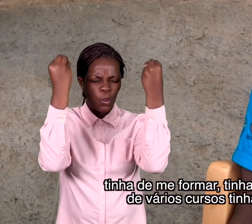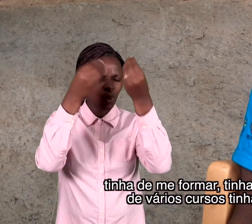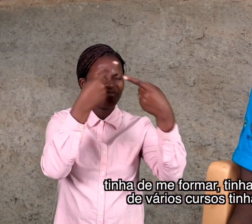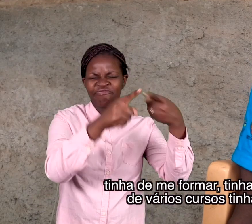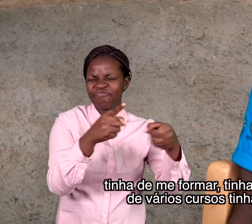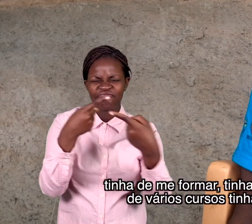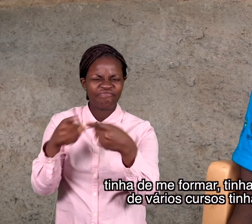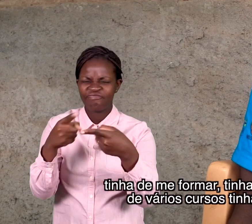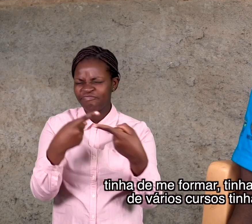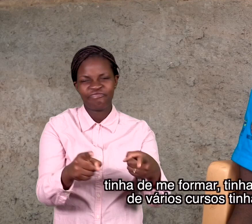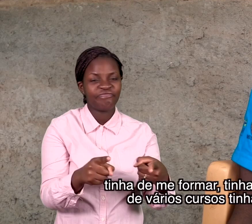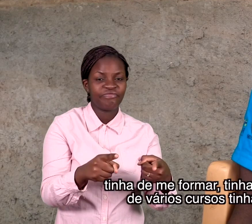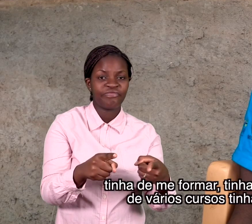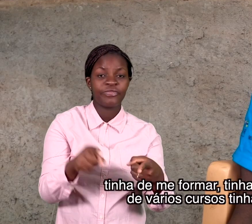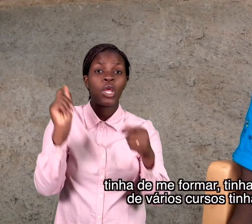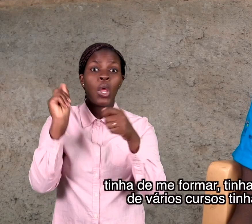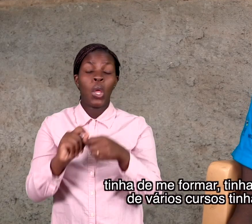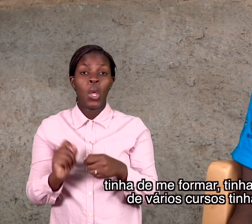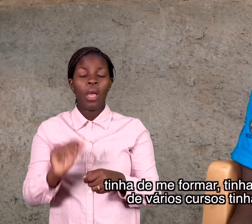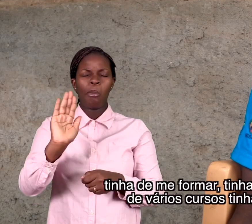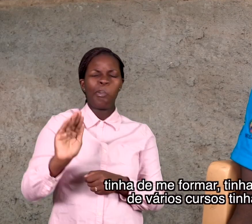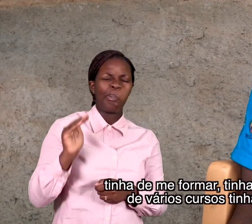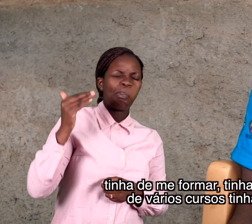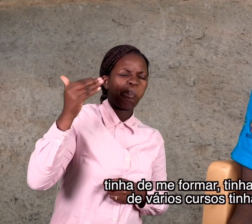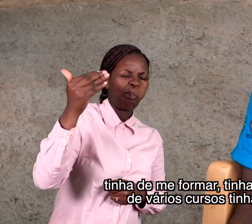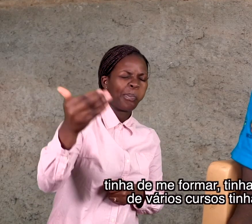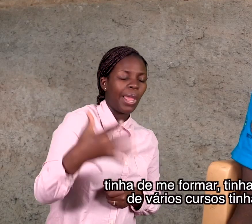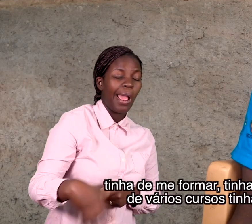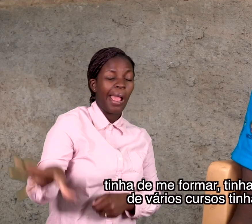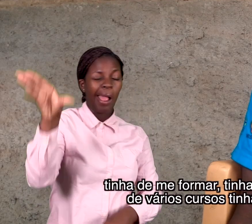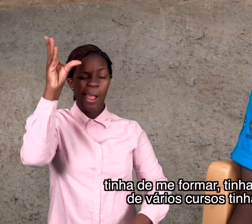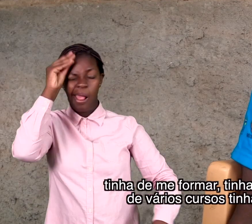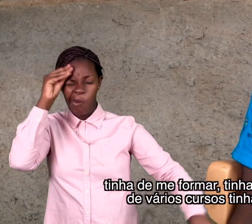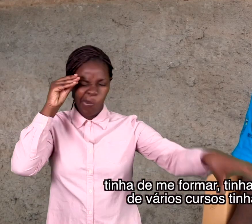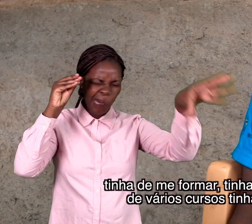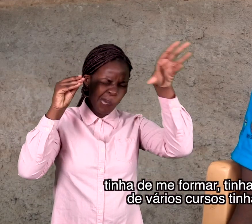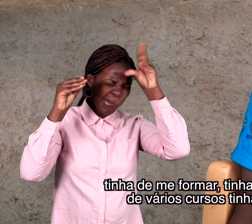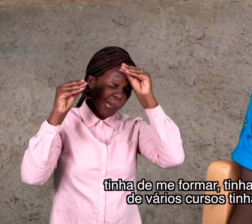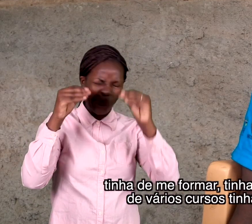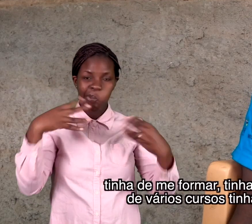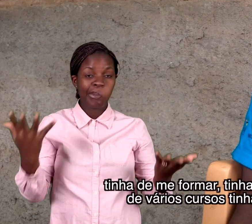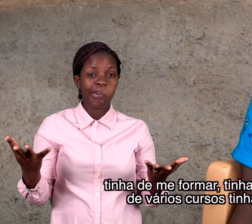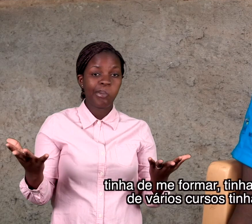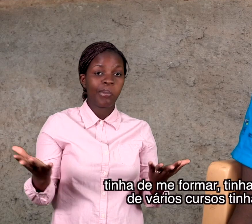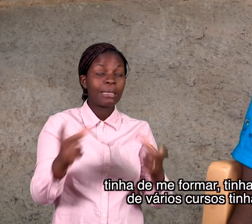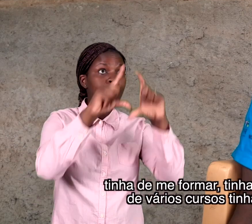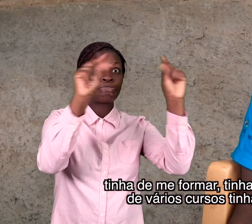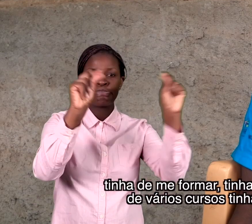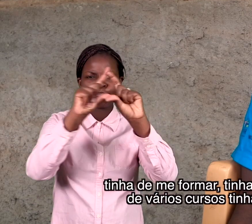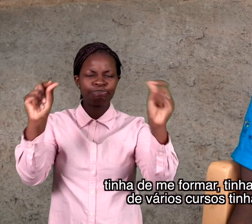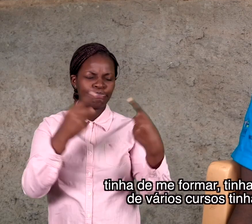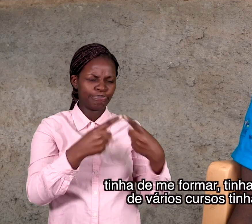Tinha que fazer vários cursos. E depois de vários cursos tinha que aprender muitos